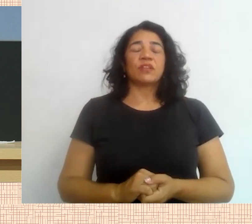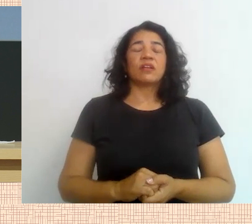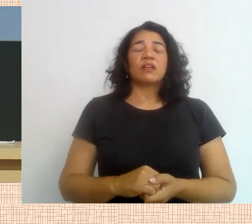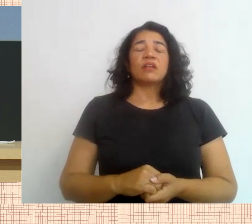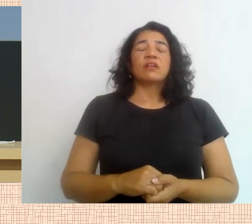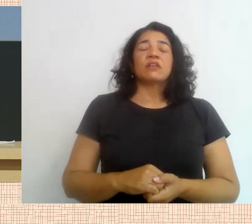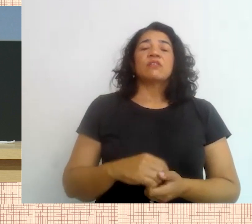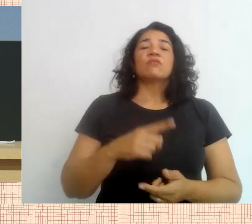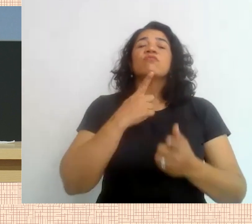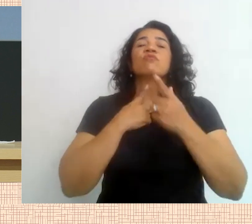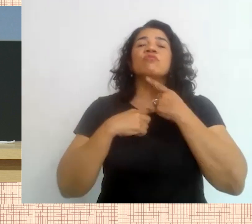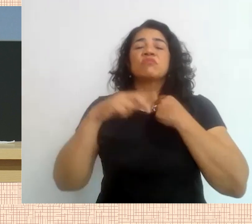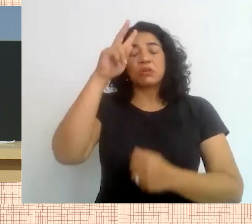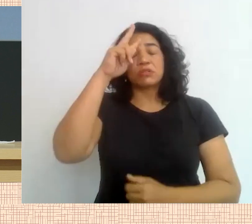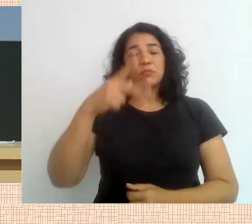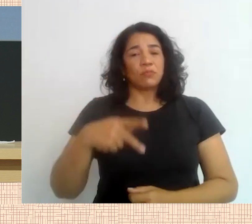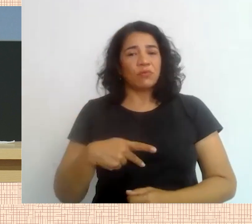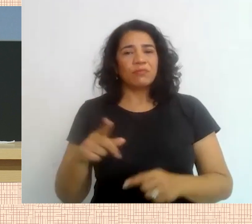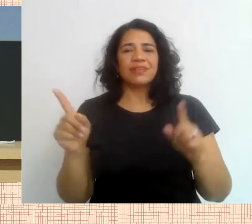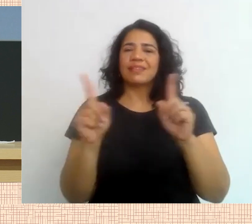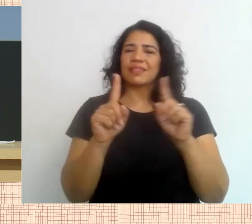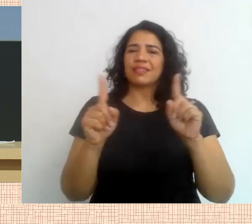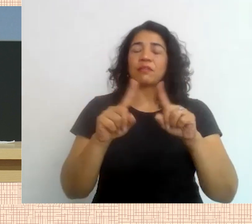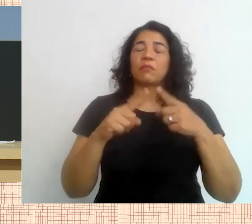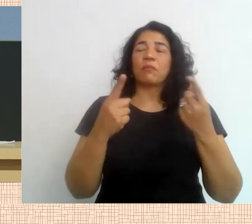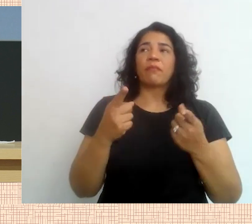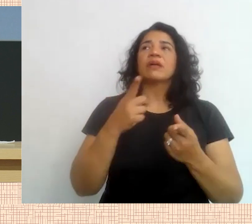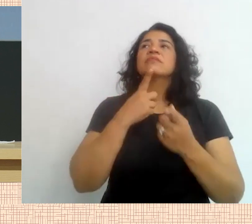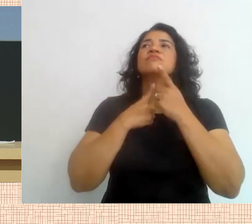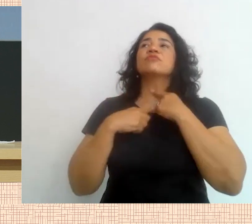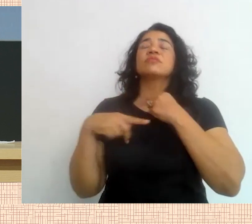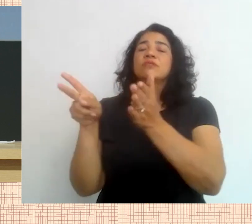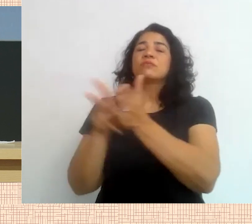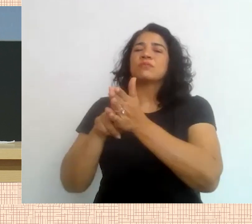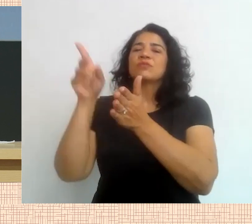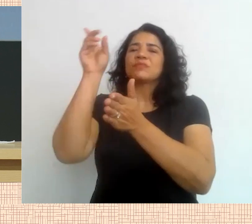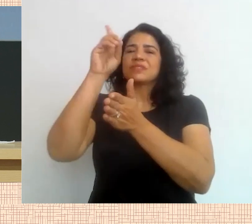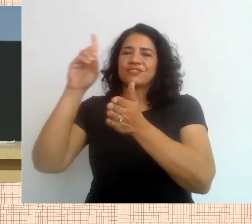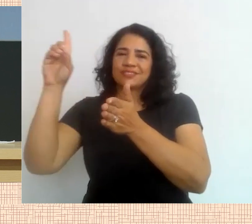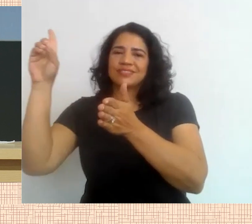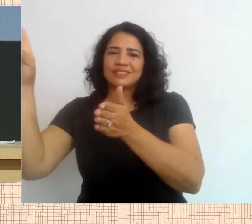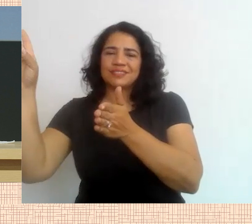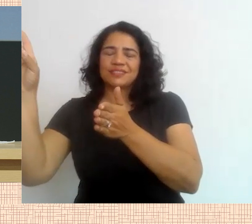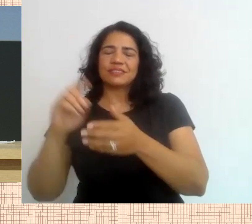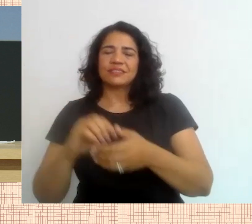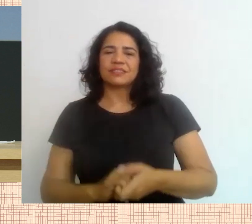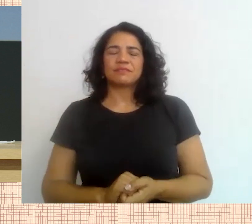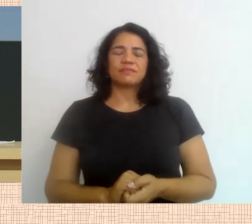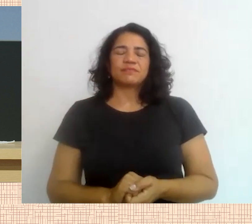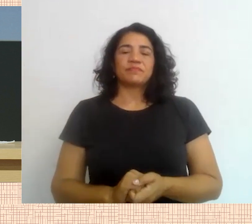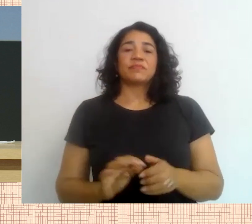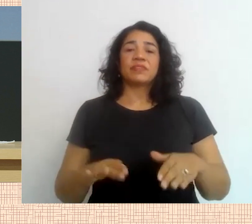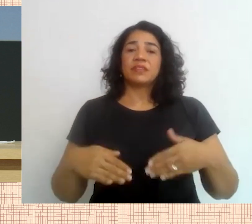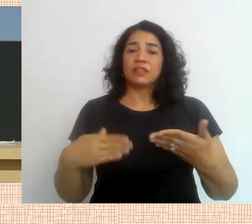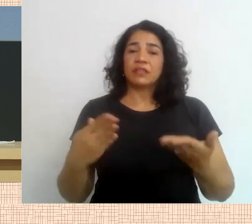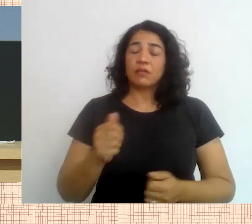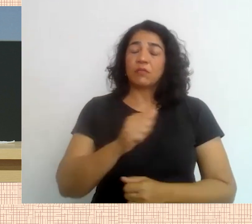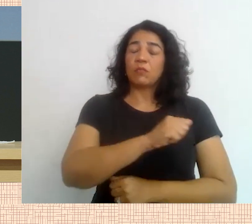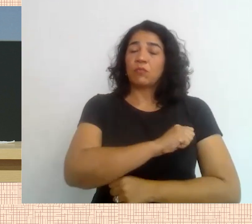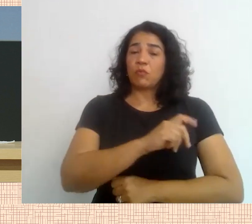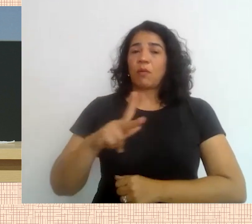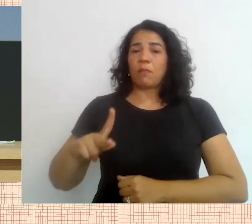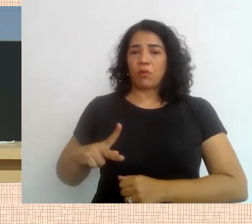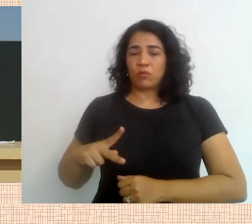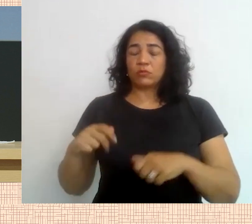apóstolo. E segundo, ele não envia de moto próprio. Ele não envia, por